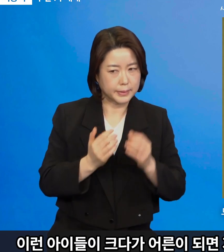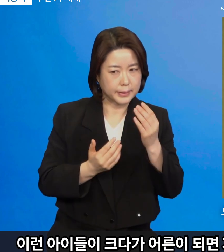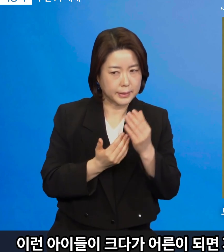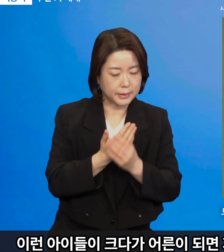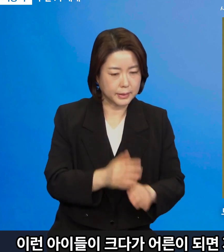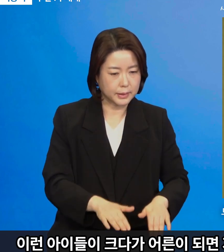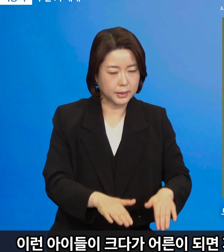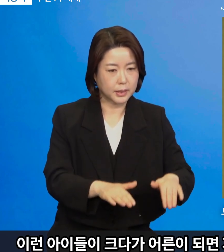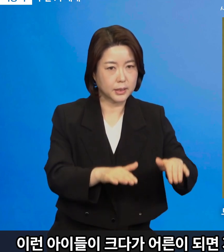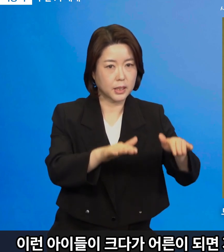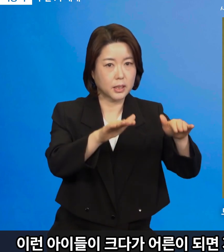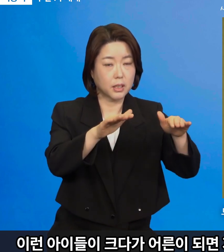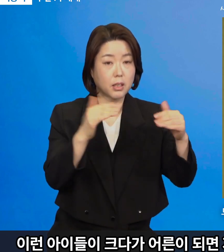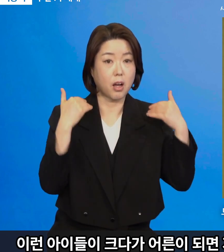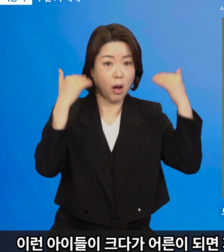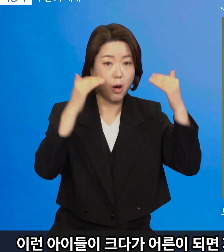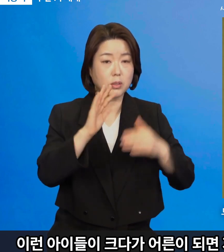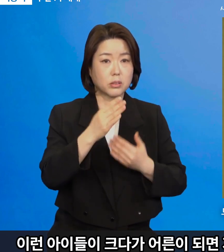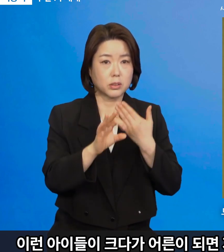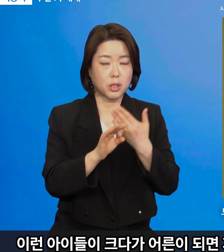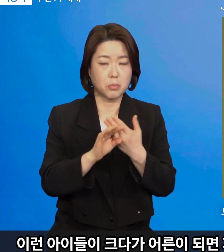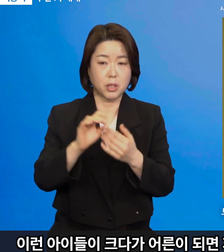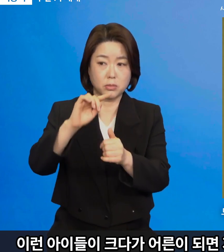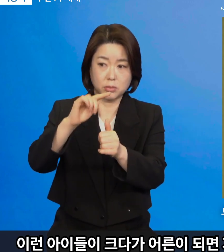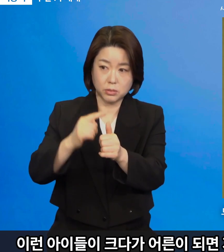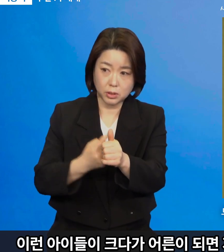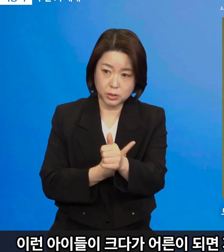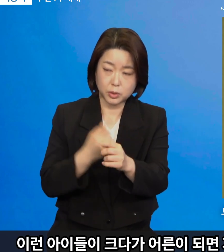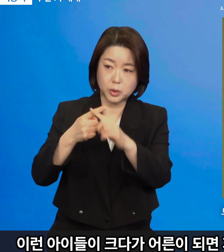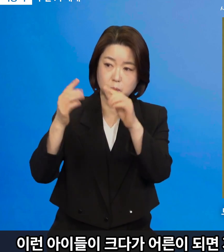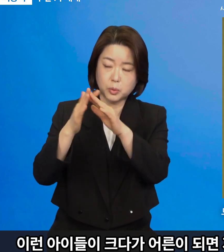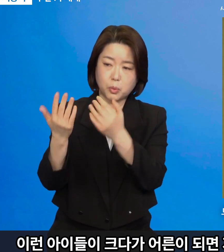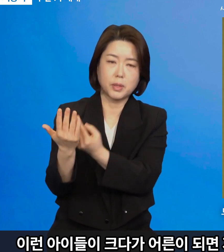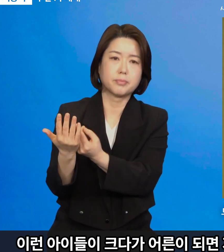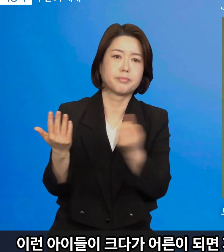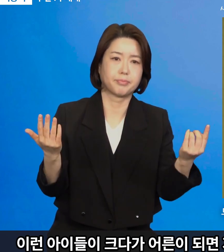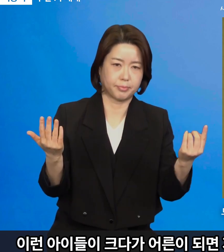되면 자연스럽게 교회를 떠나간다고 해요.